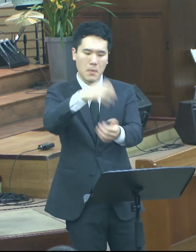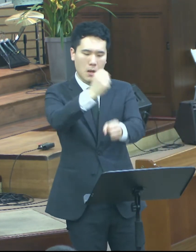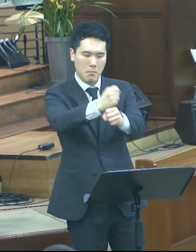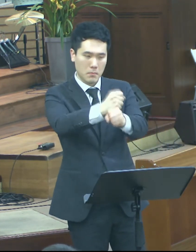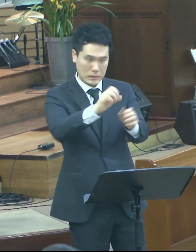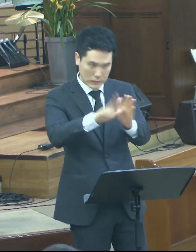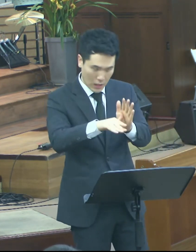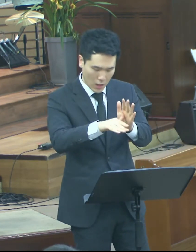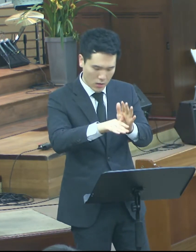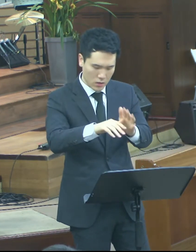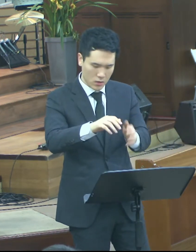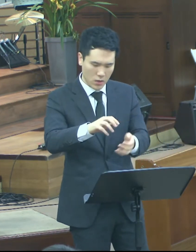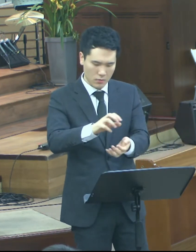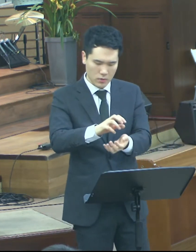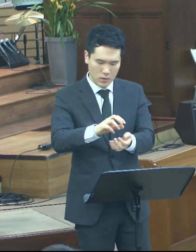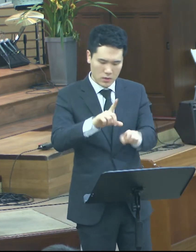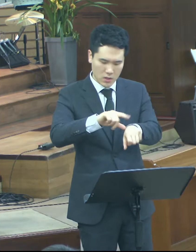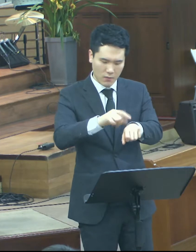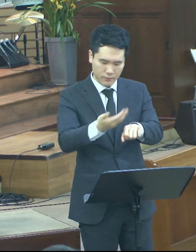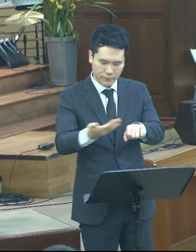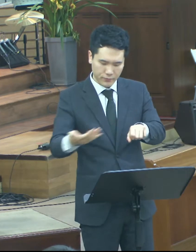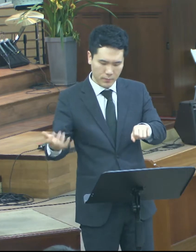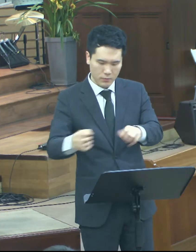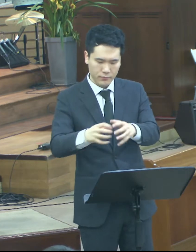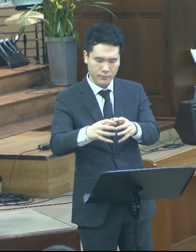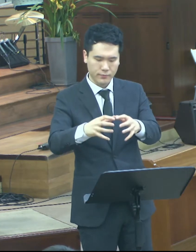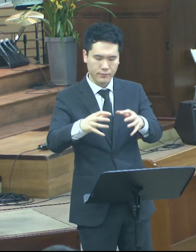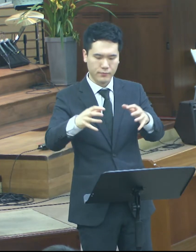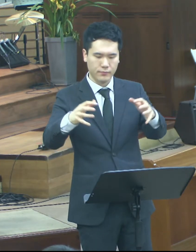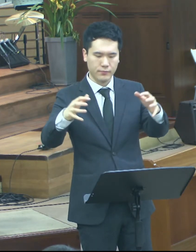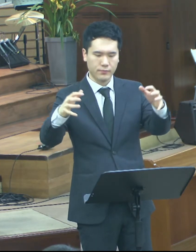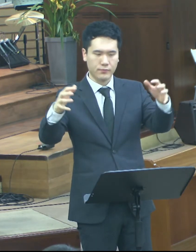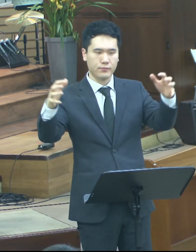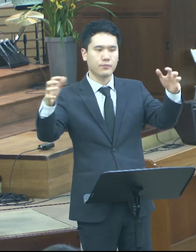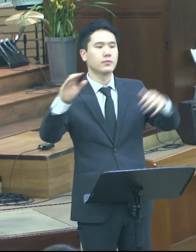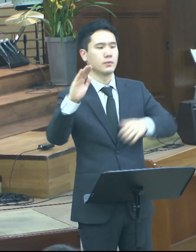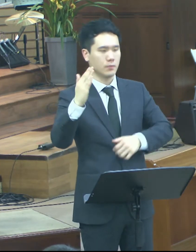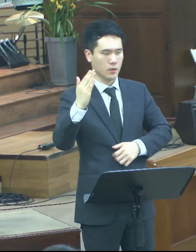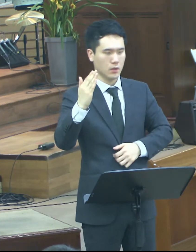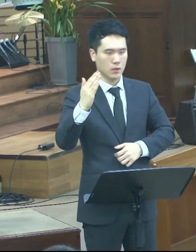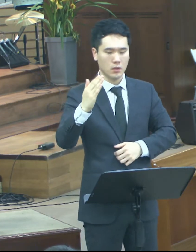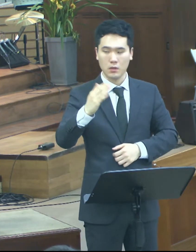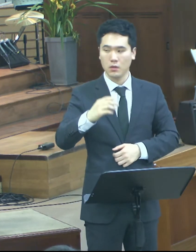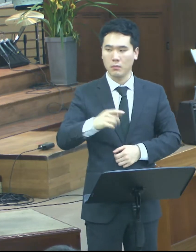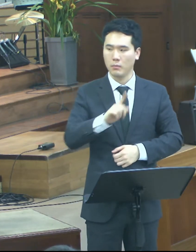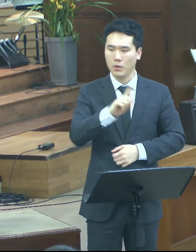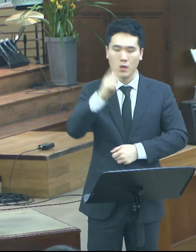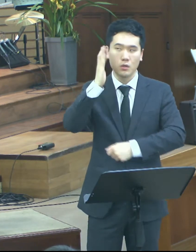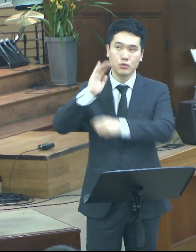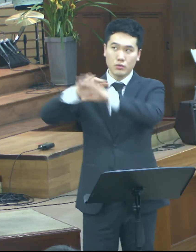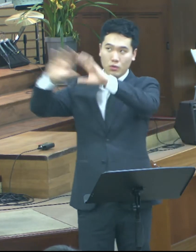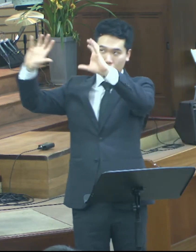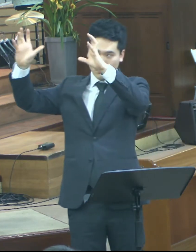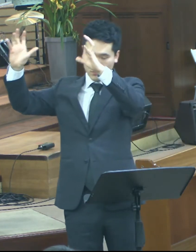적지만 굉장히 강력하게 쫙 퍼져나가거든요. 천국이 누룩과 같다 그렇게 말씀하신 적도 있지만 여기서는